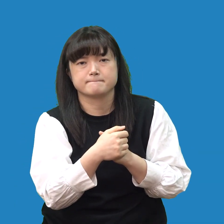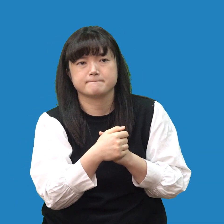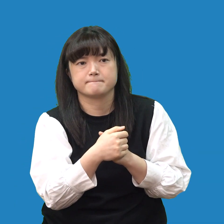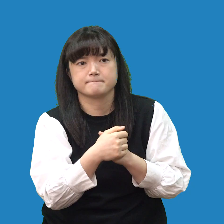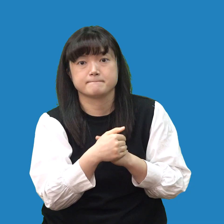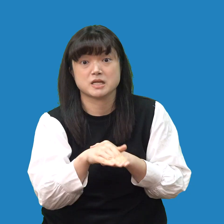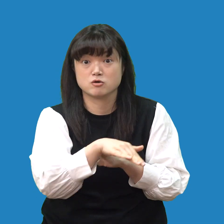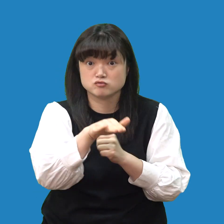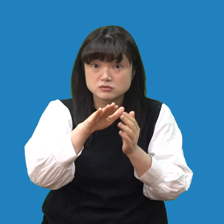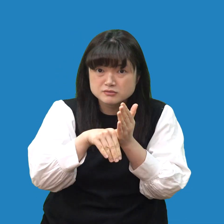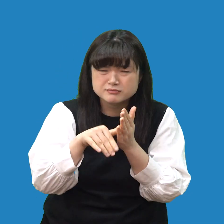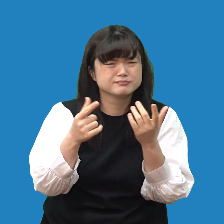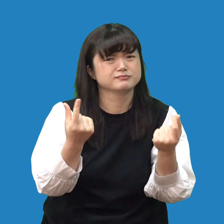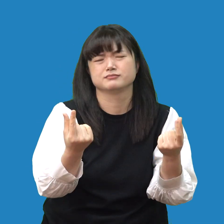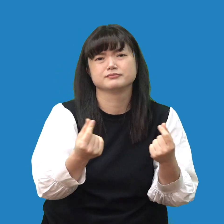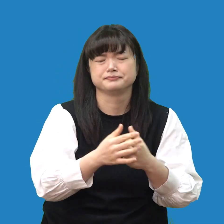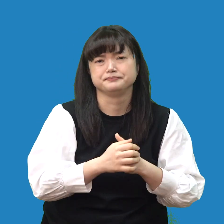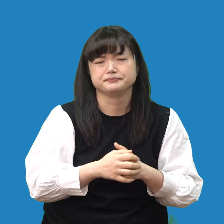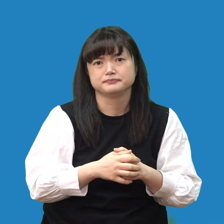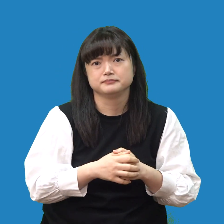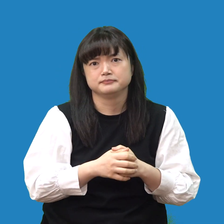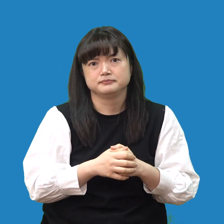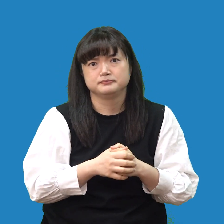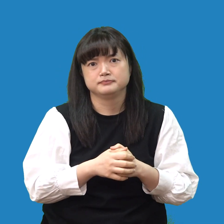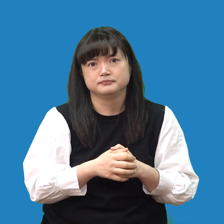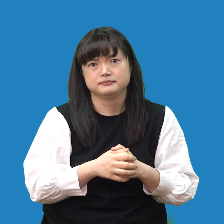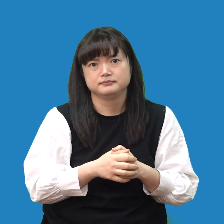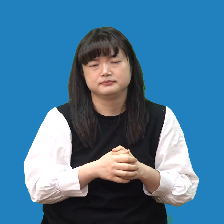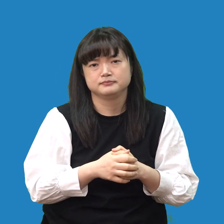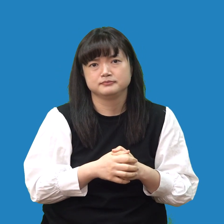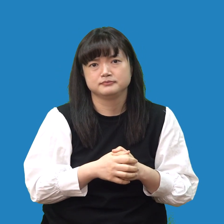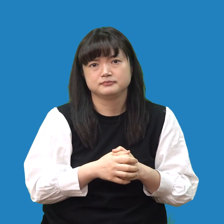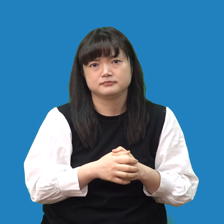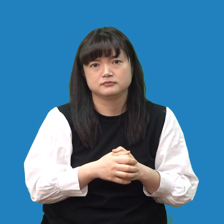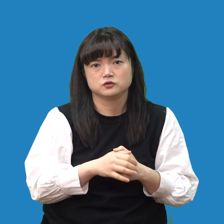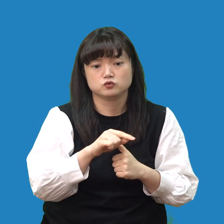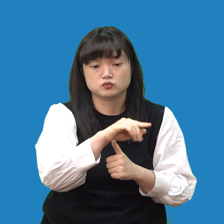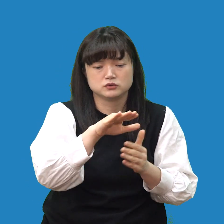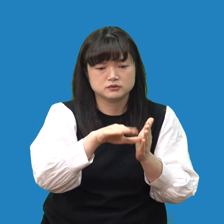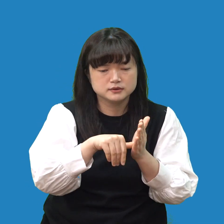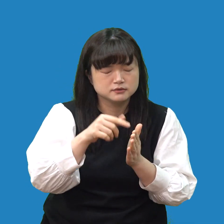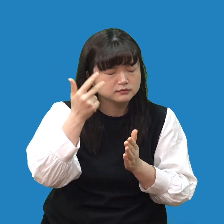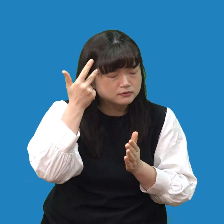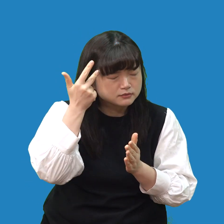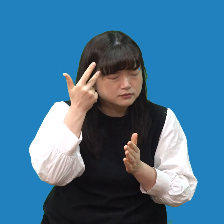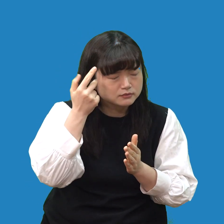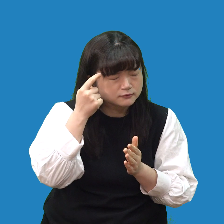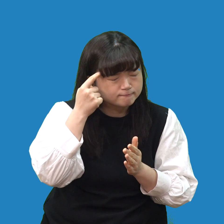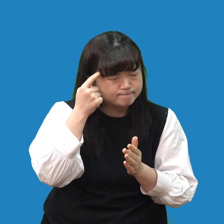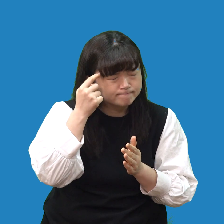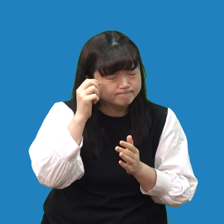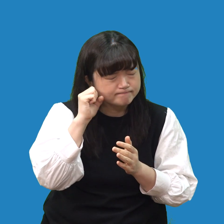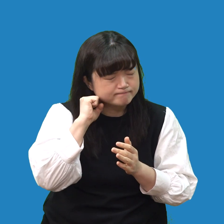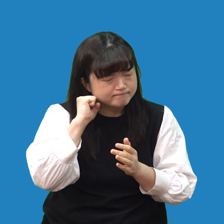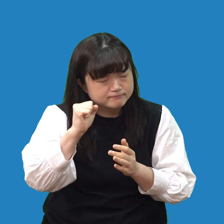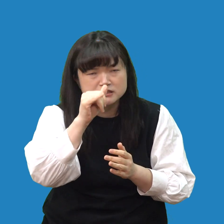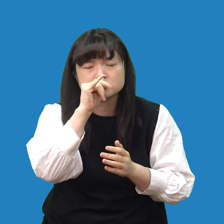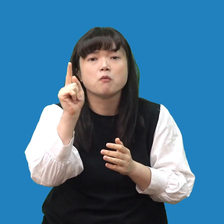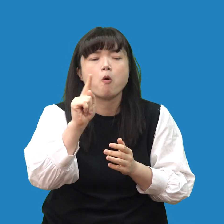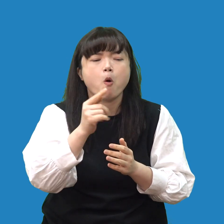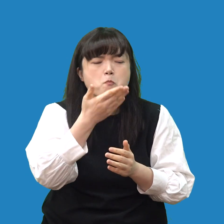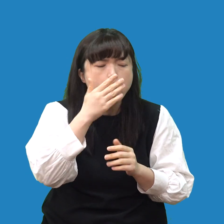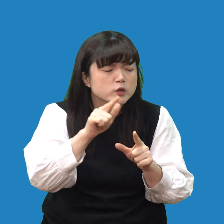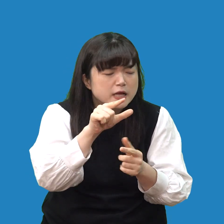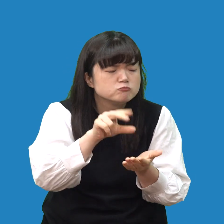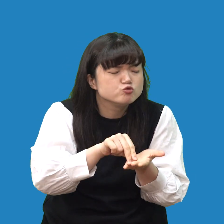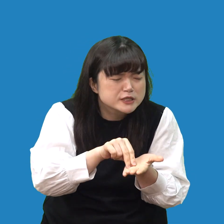우리 시대에도 참 비슷한 면이 많습니다. 우리 시대를 지배하는 정신이 있습니다. 먹고